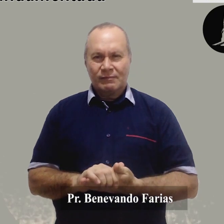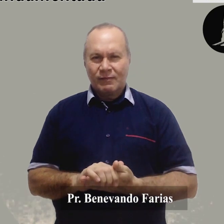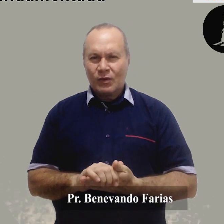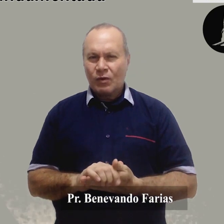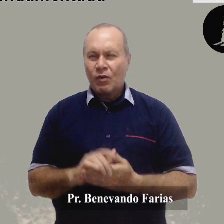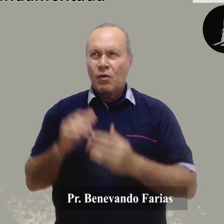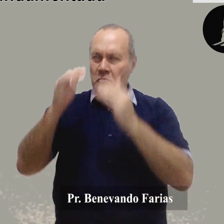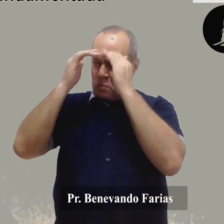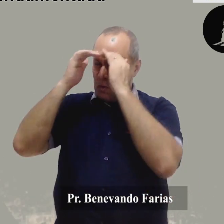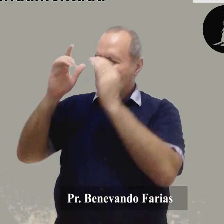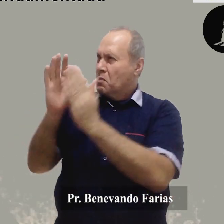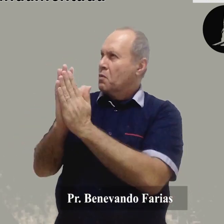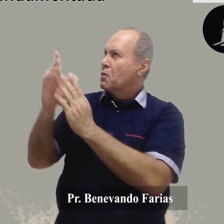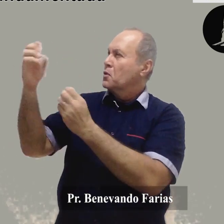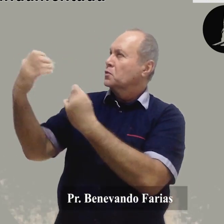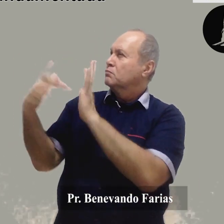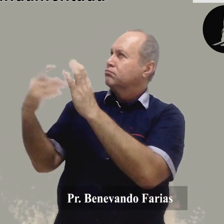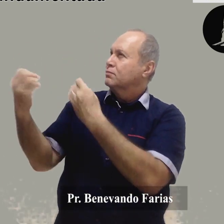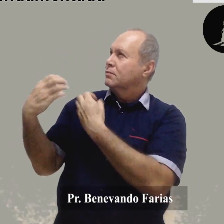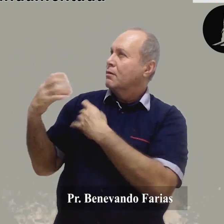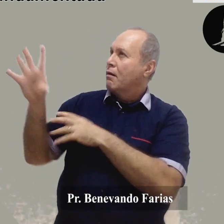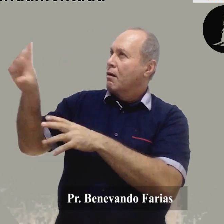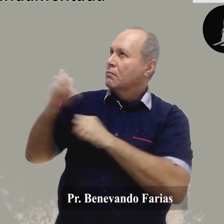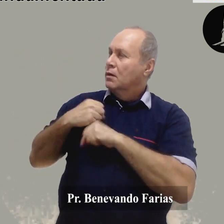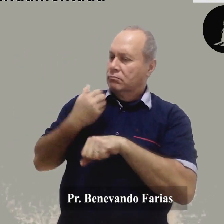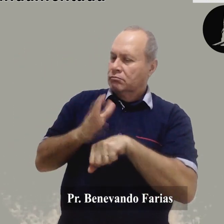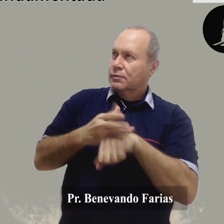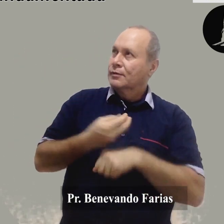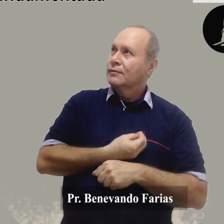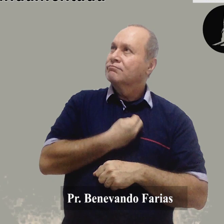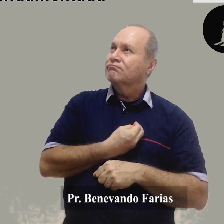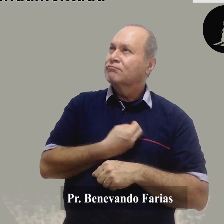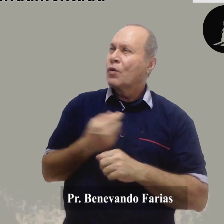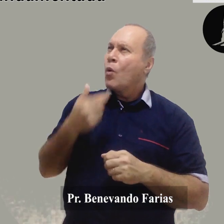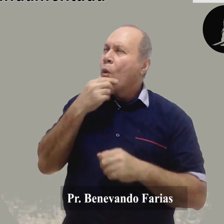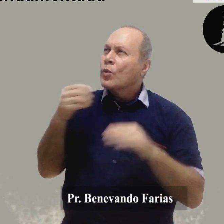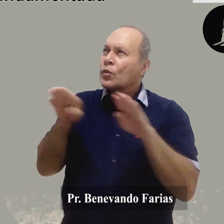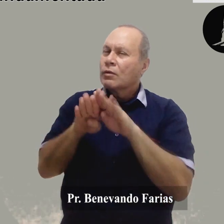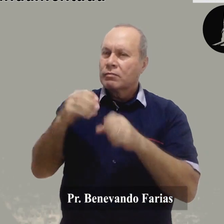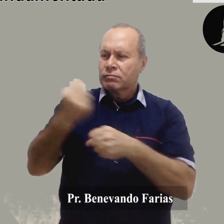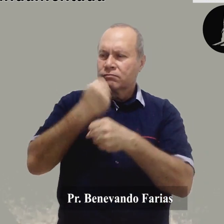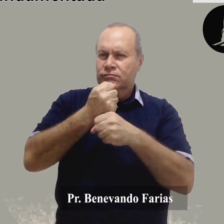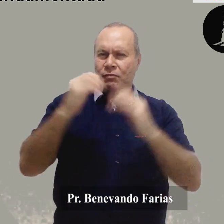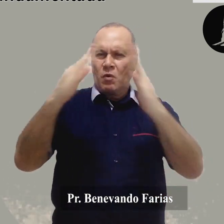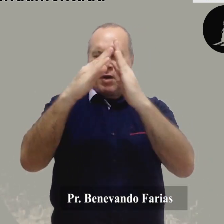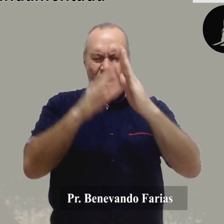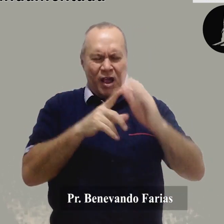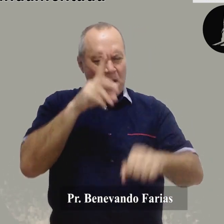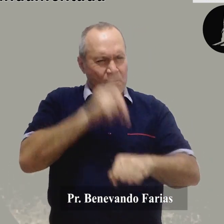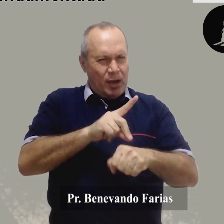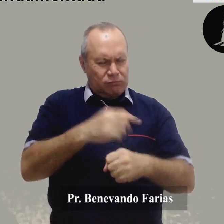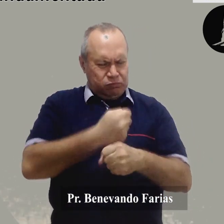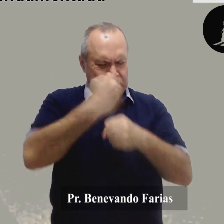disse: todo aquele que ouve a minha palavra e a põe em prática é semelhante ao homem que edificou a sua